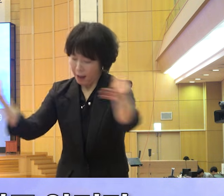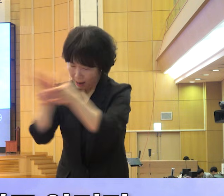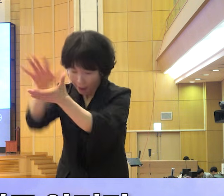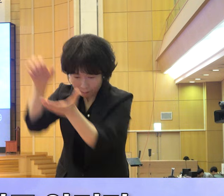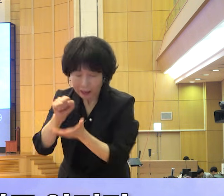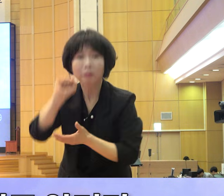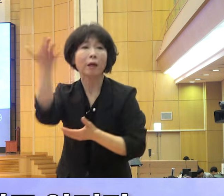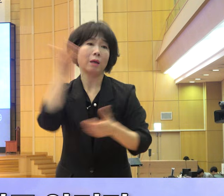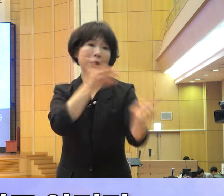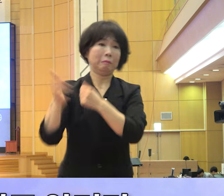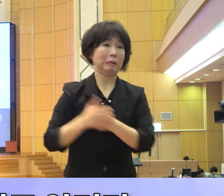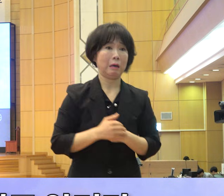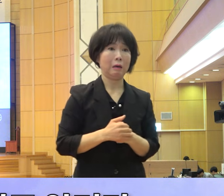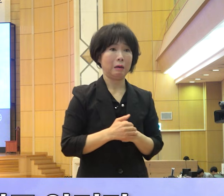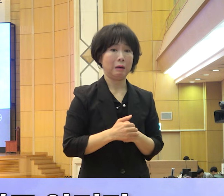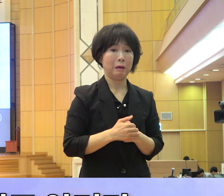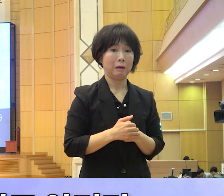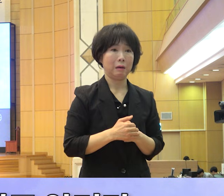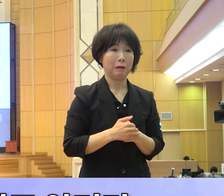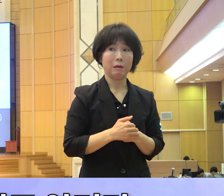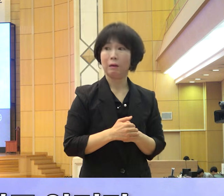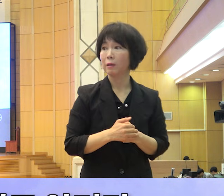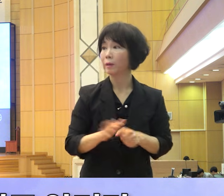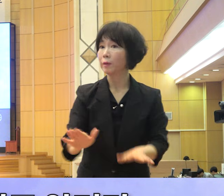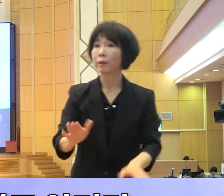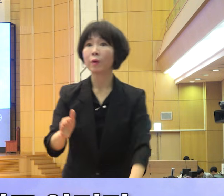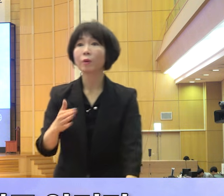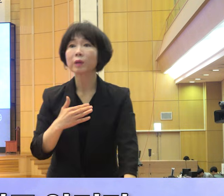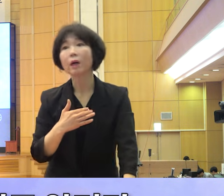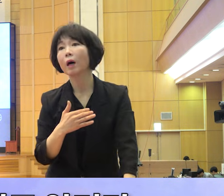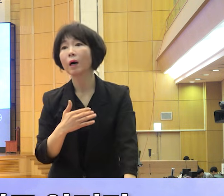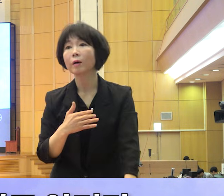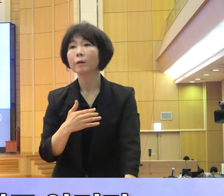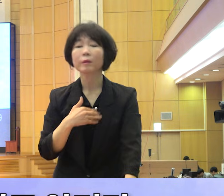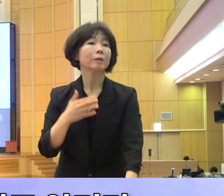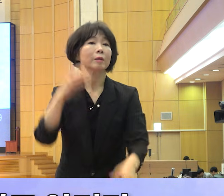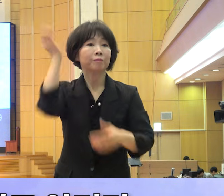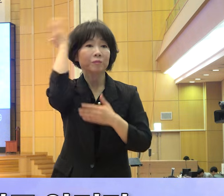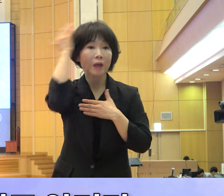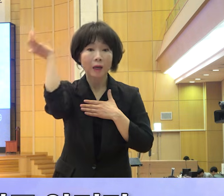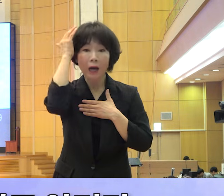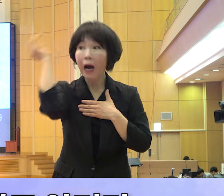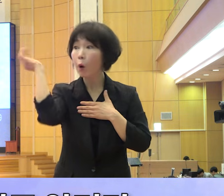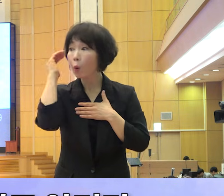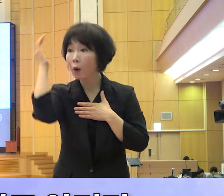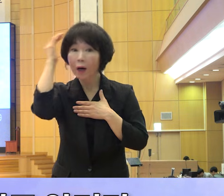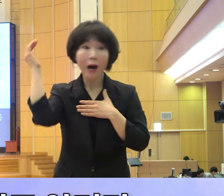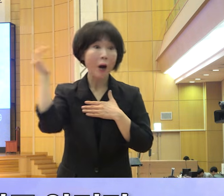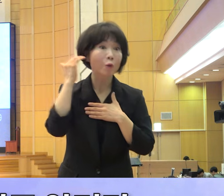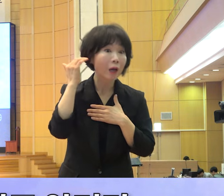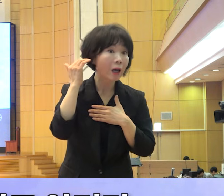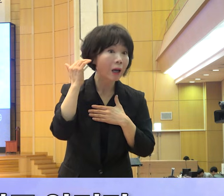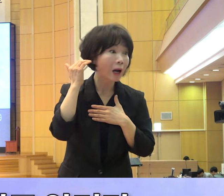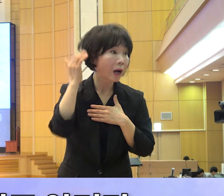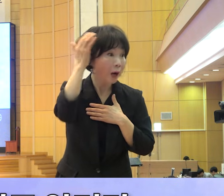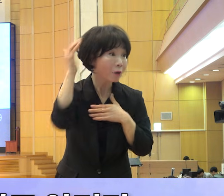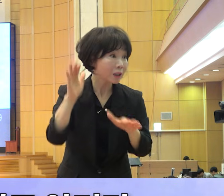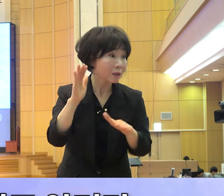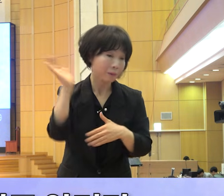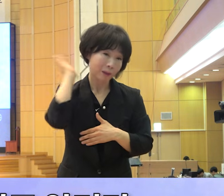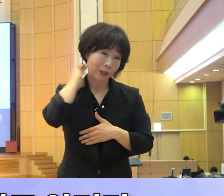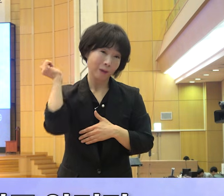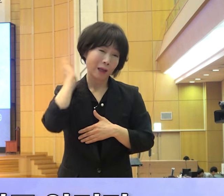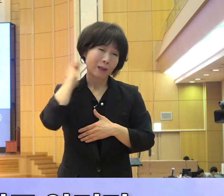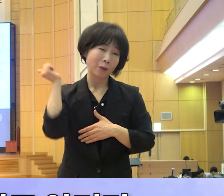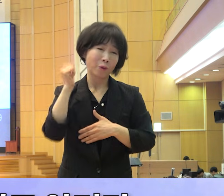옳습니다. 나는요, 이 말을 하다 보니까 생각나는 게 있는데, 우리나라의 대통령들이 지금